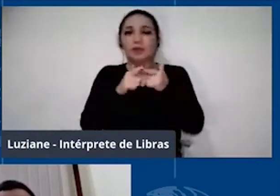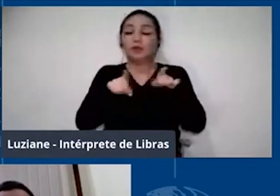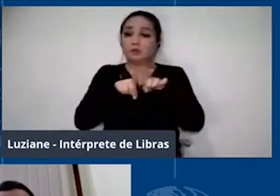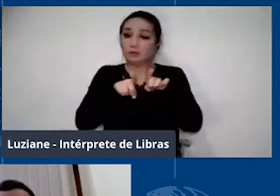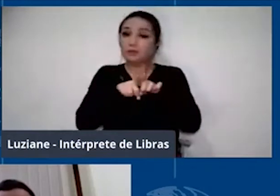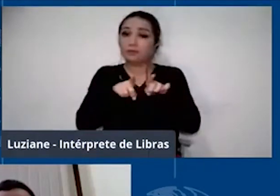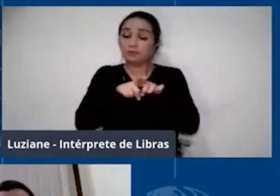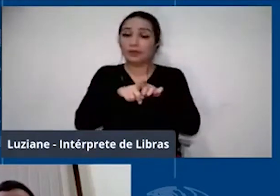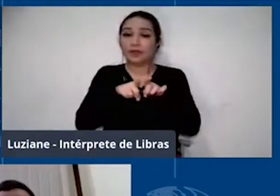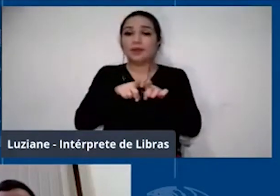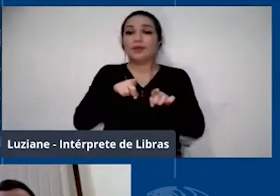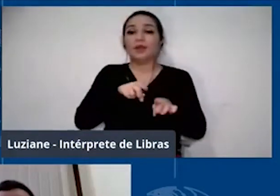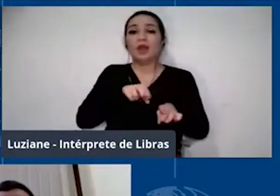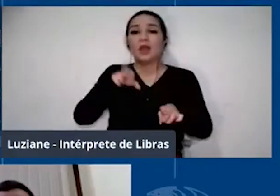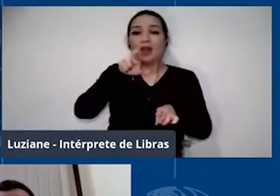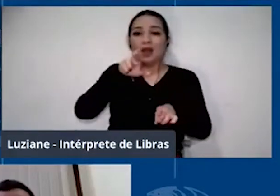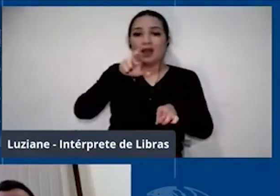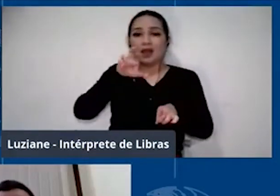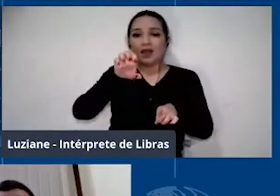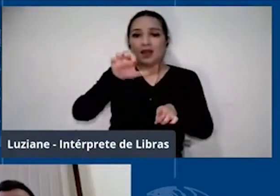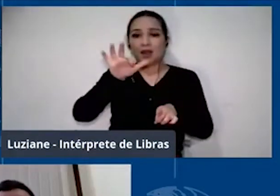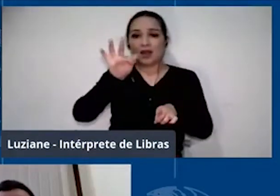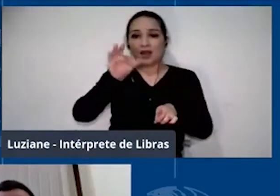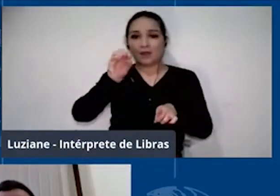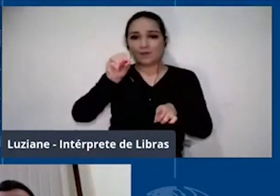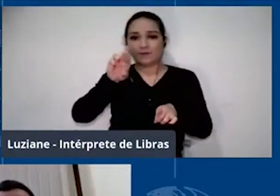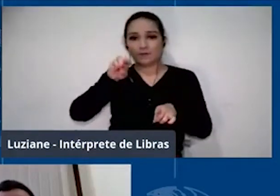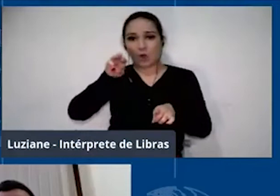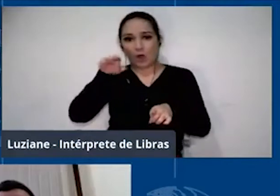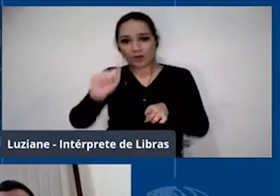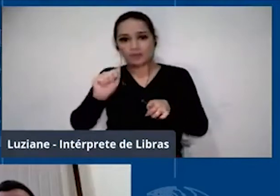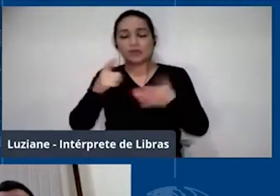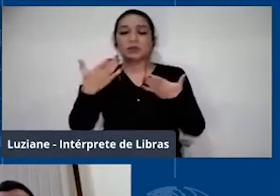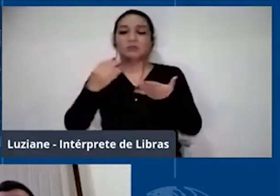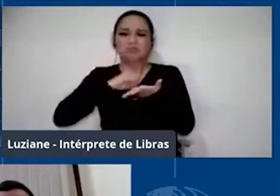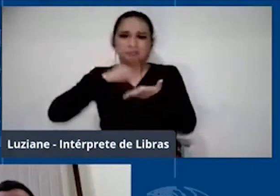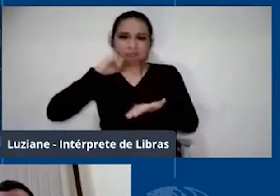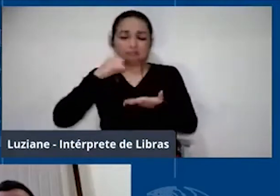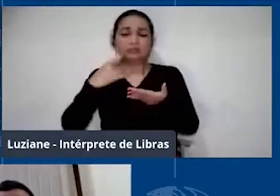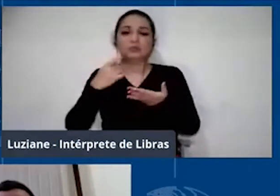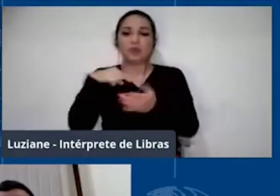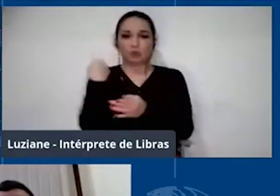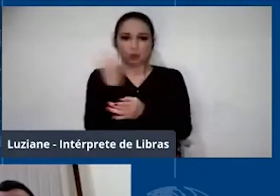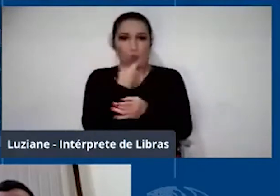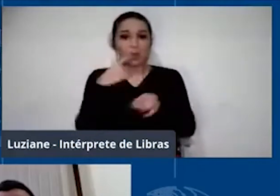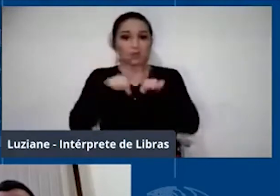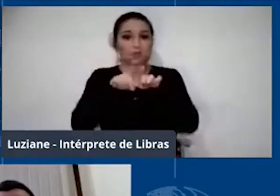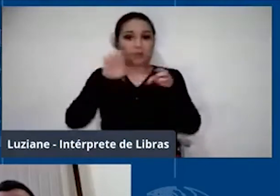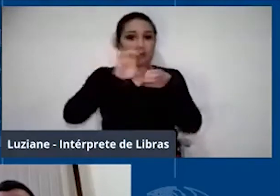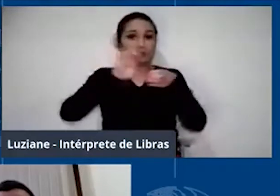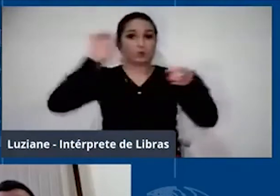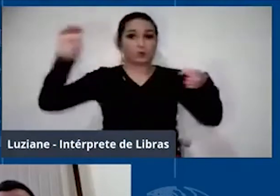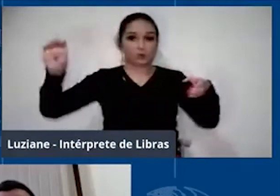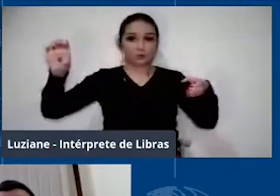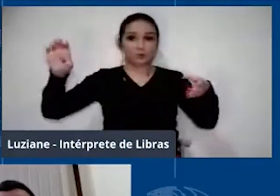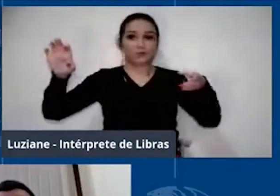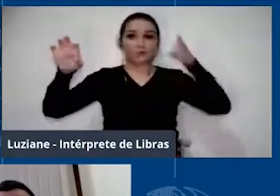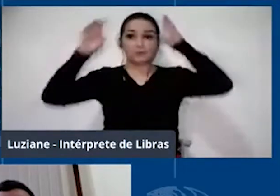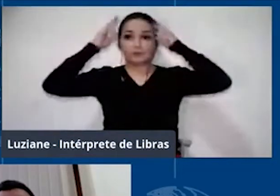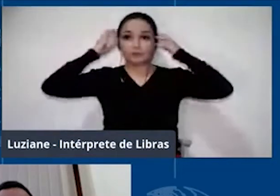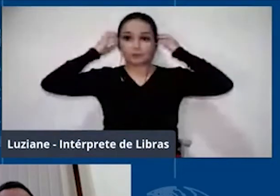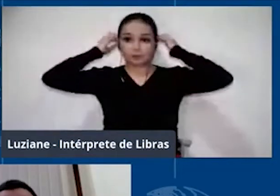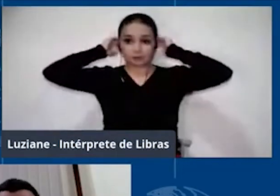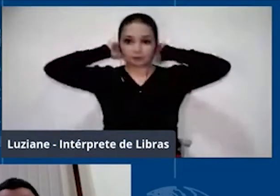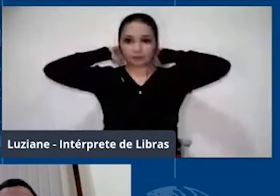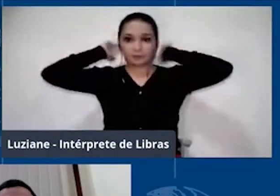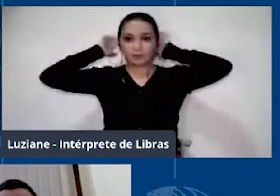ver. Claro, você vai dizer, mas isso é uma questão cambial, é um mercado, nós somos exportadores. Aí vem os